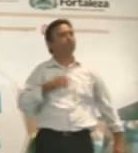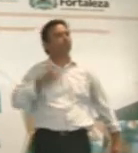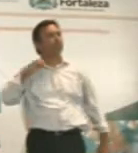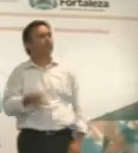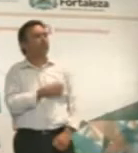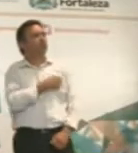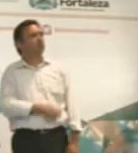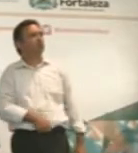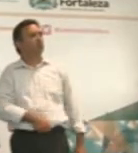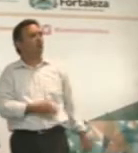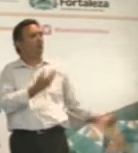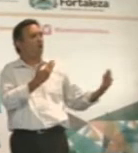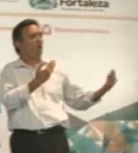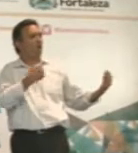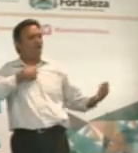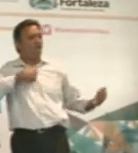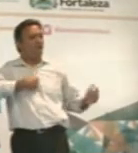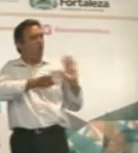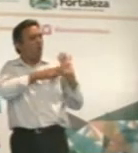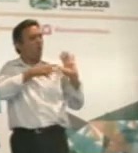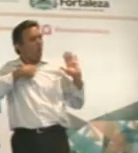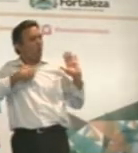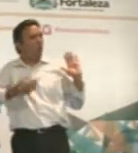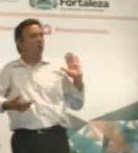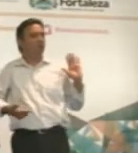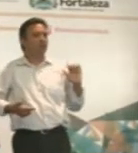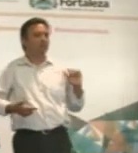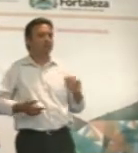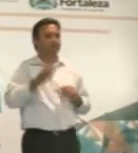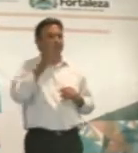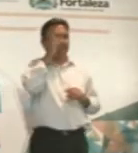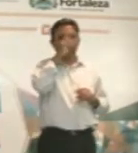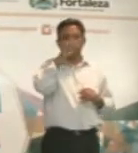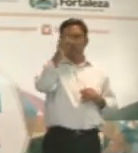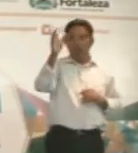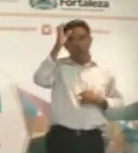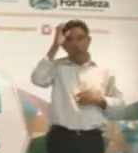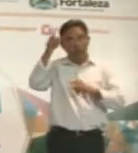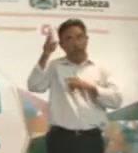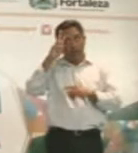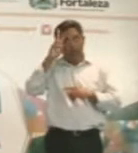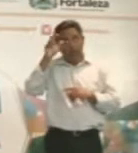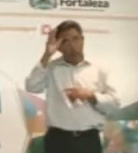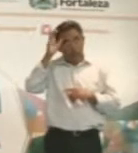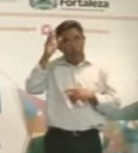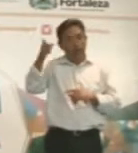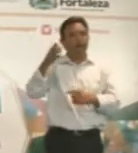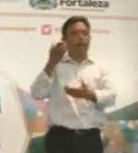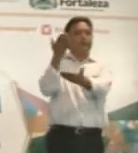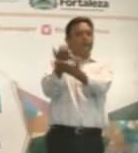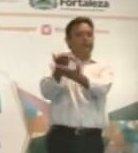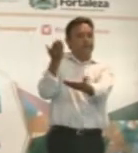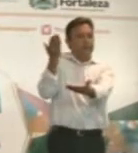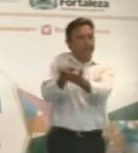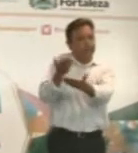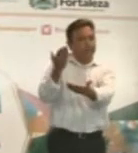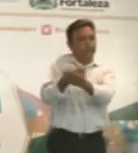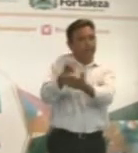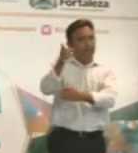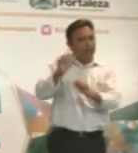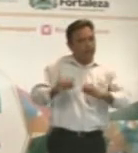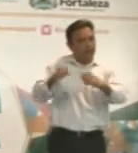indignado. Ó, eu sou eu. Você lembra do fulano, seu tio? Estudou, veio lá de